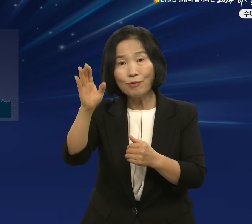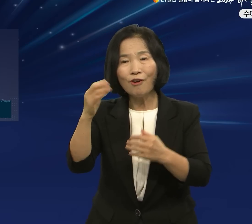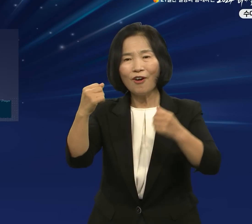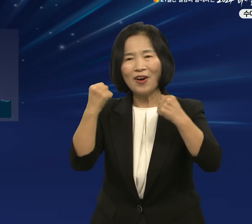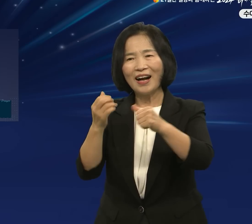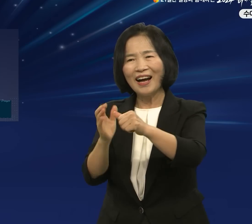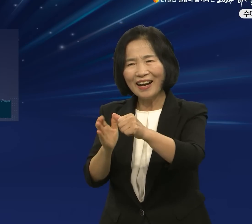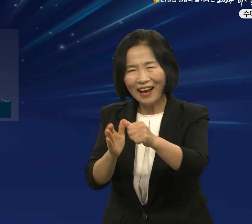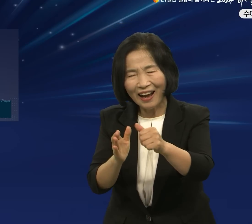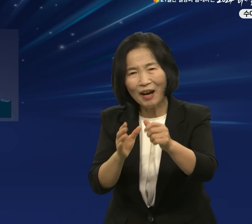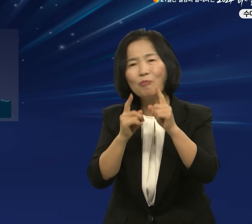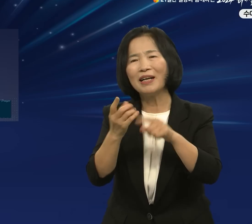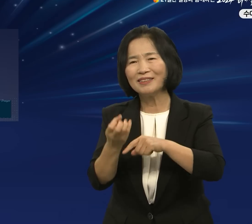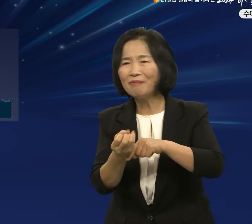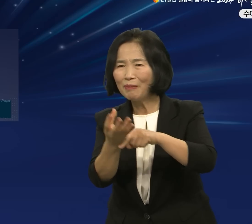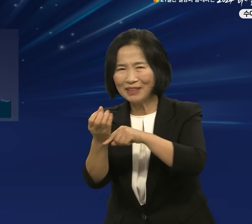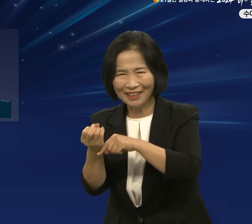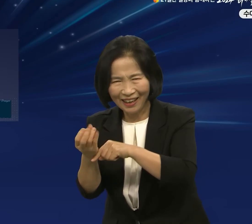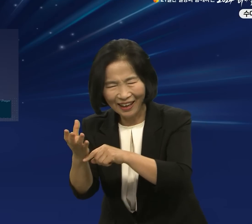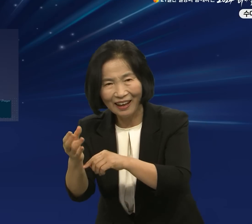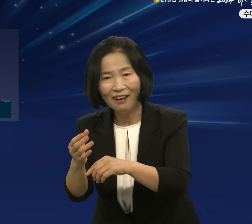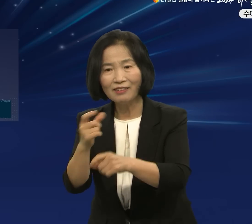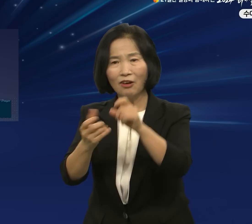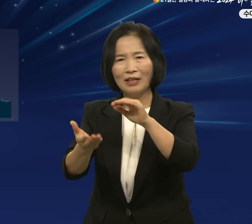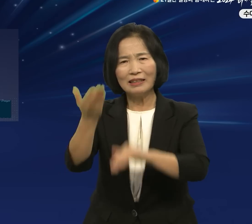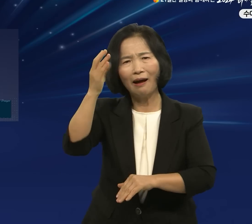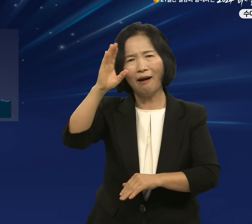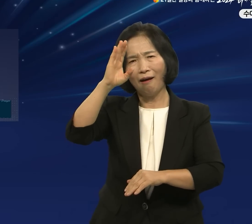건강해라. 더 이상 아프지 마라.